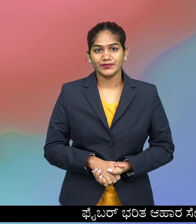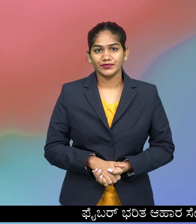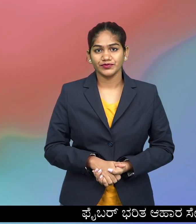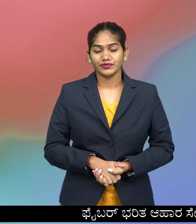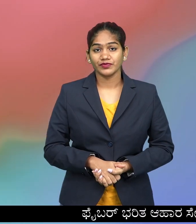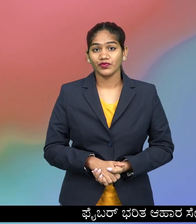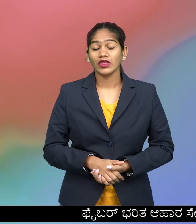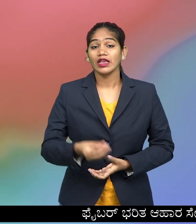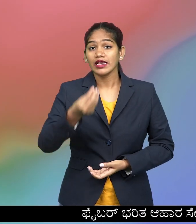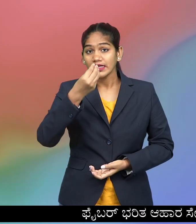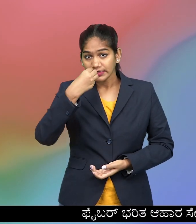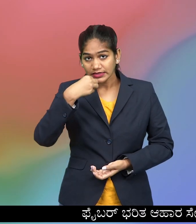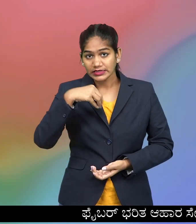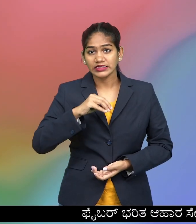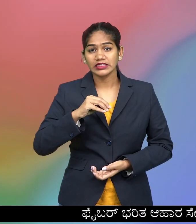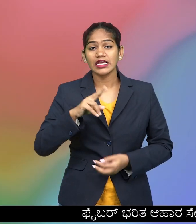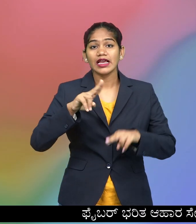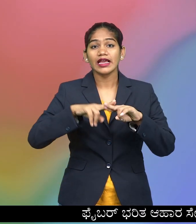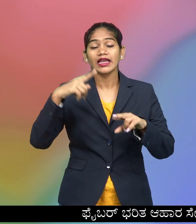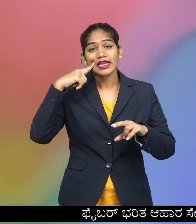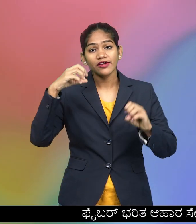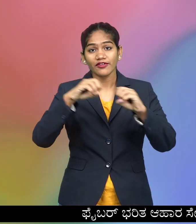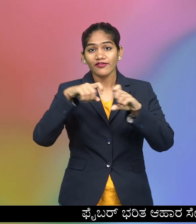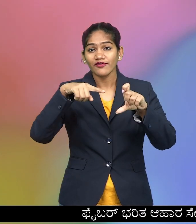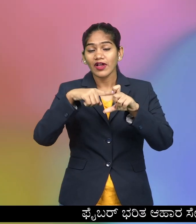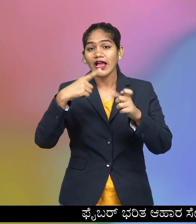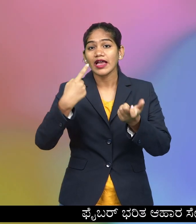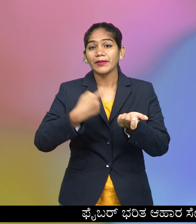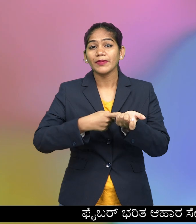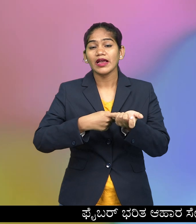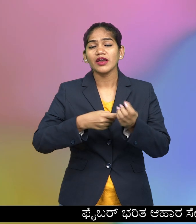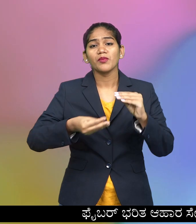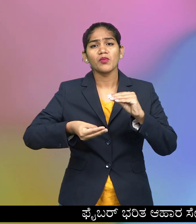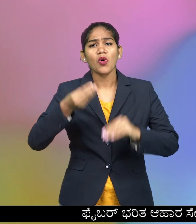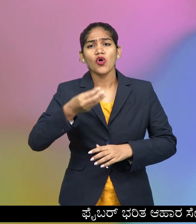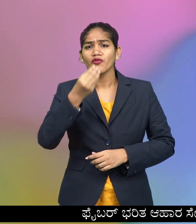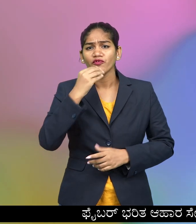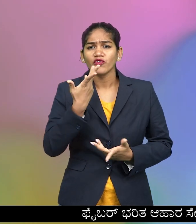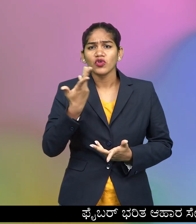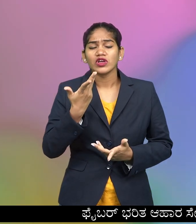ಫೈಬರ್ ಭರಿತ ಆಹಾರ ಸೇವನೆಯು ಮಲಬದ್ಧತೆಯನ್ನು ತಪ್ಪಿಸುತ್ತದೆ.